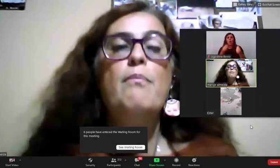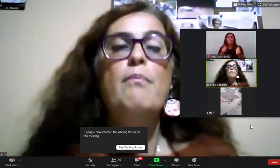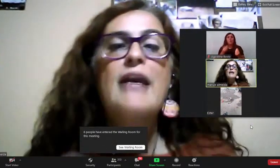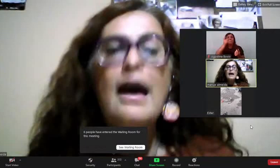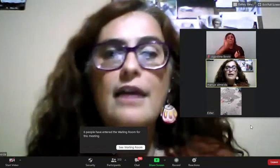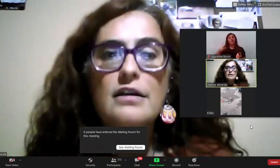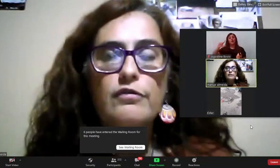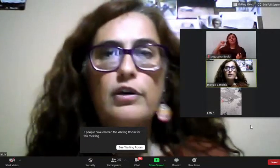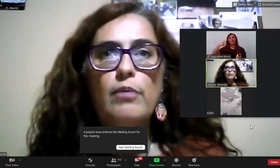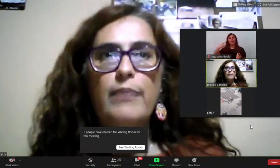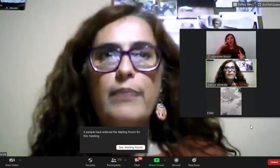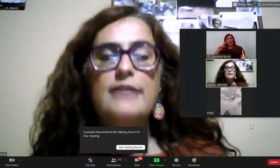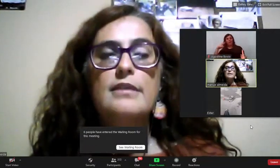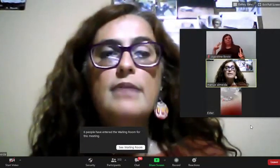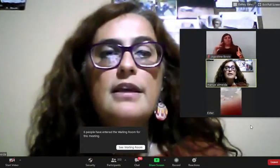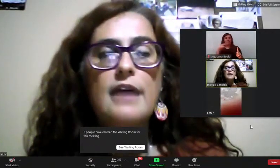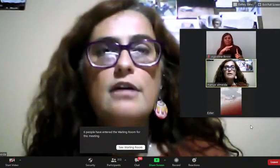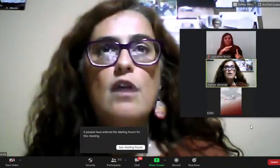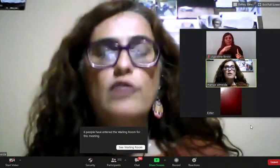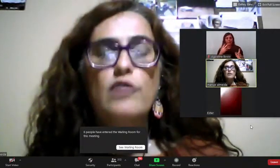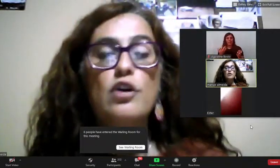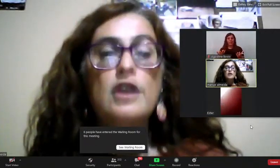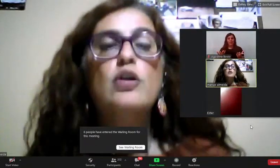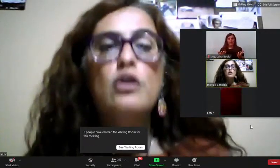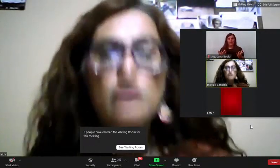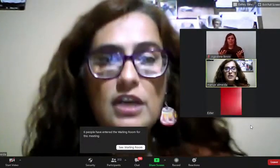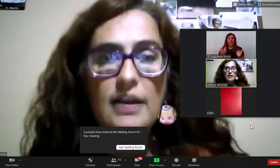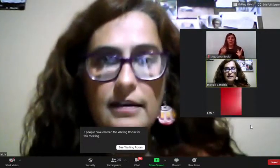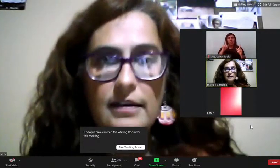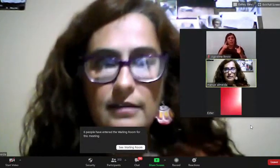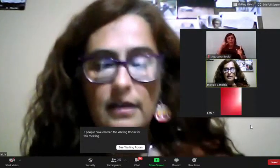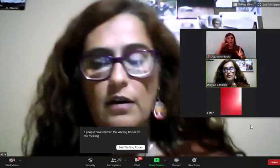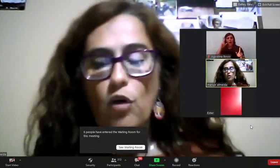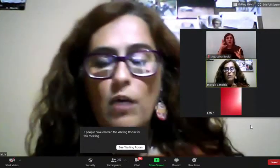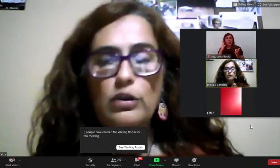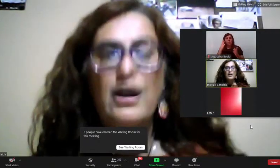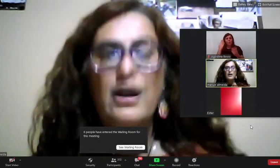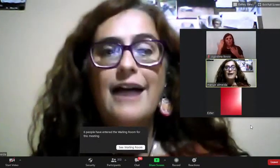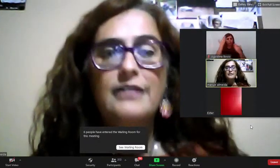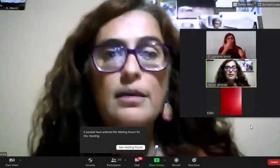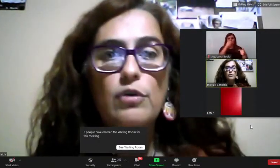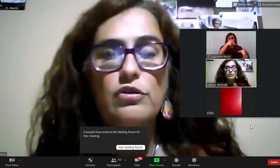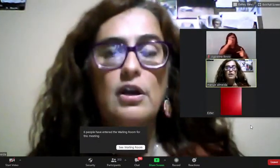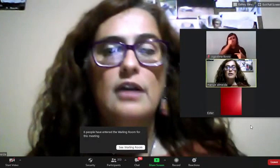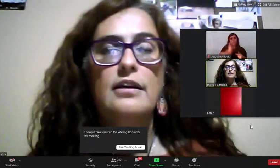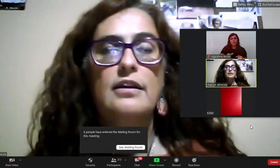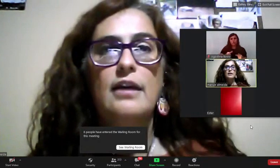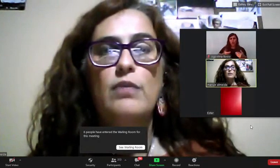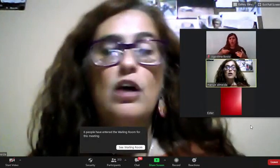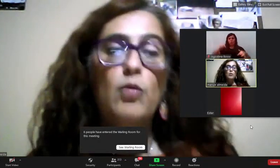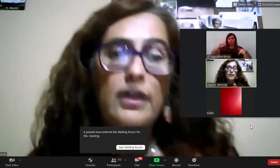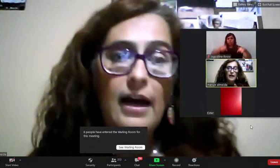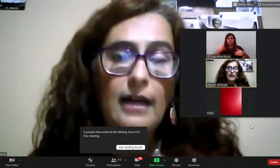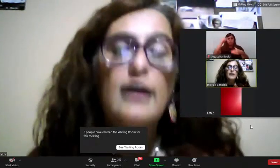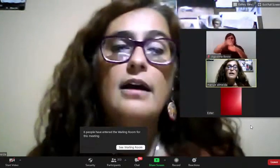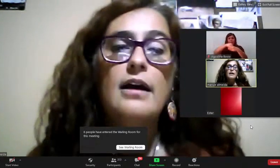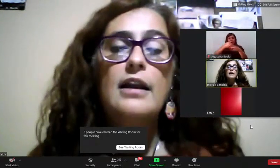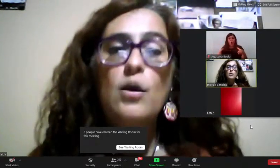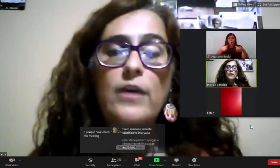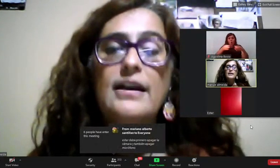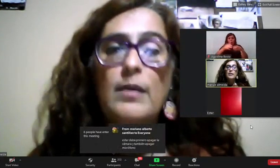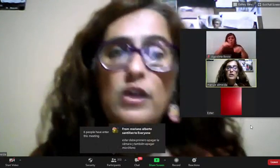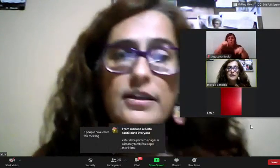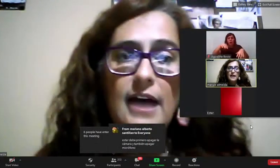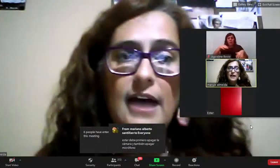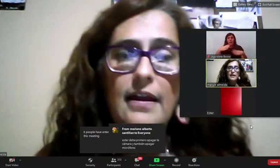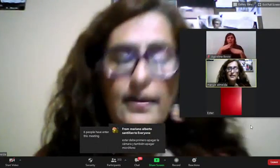fueron miradas, fueron percibidas, fueron reconocidas como actores activos de una comunidad